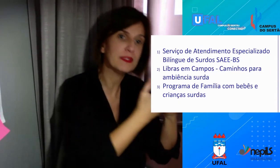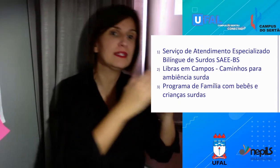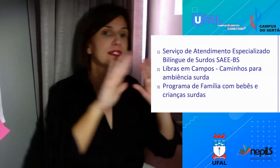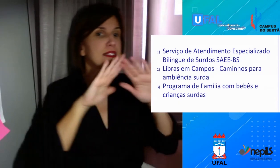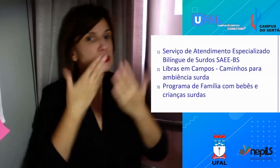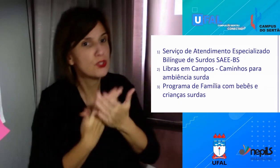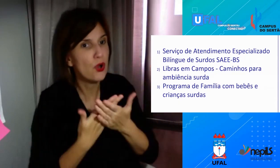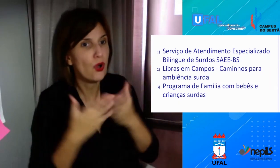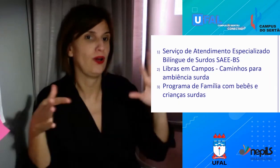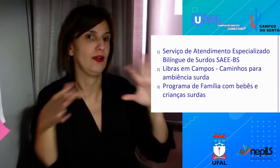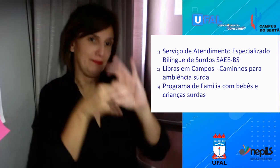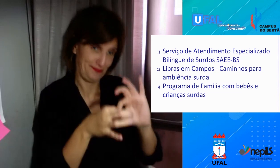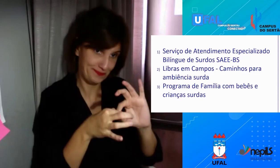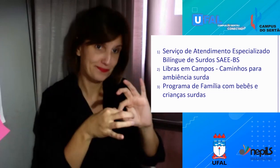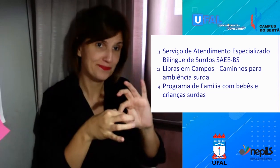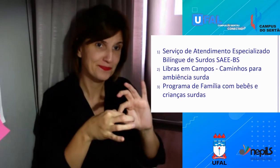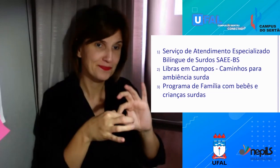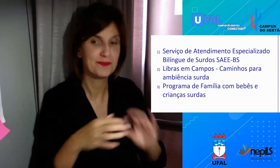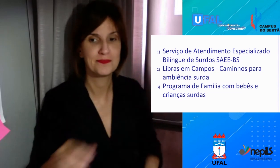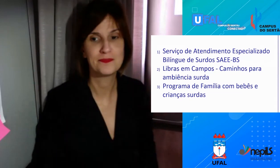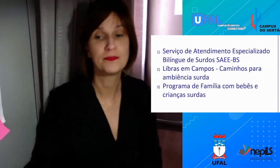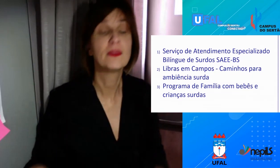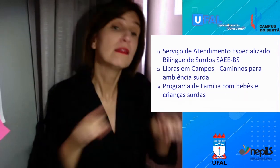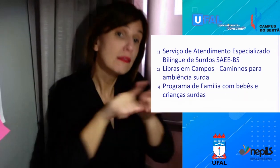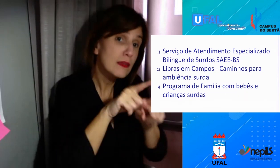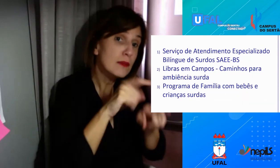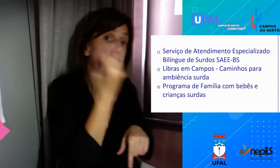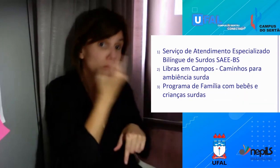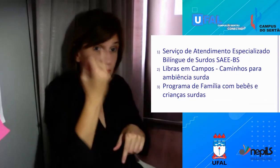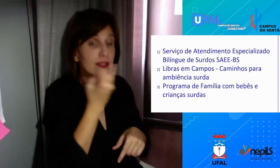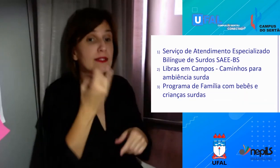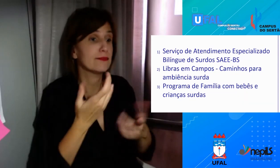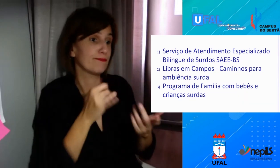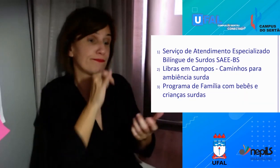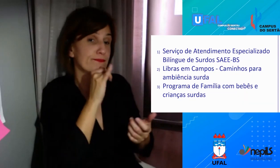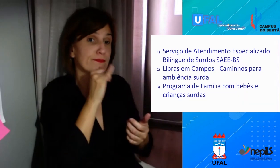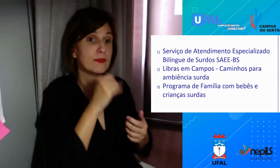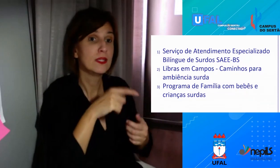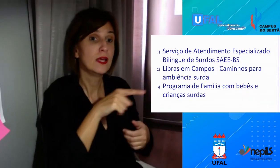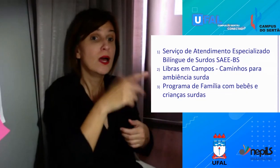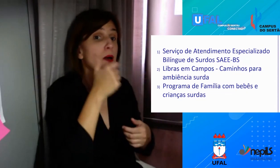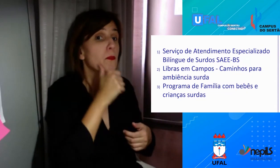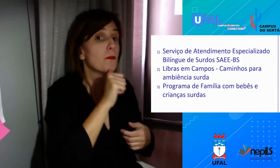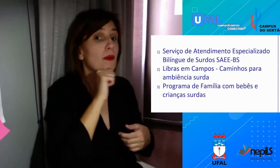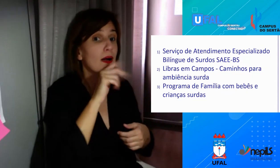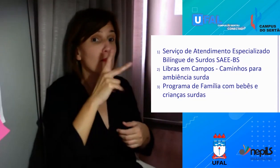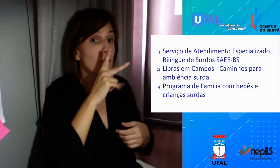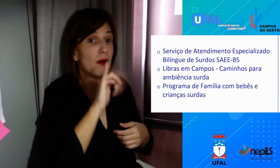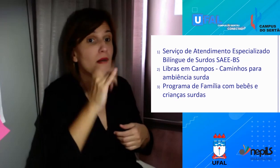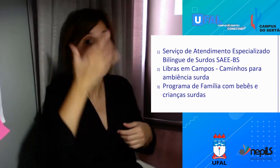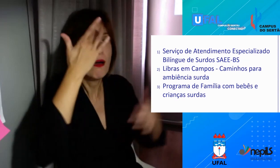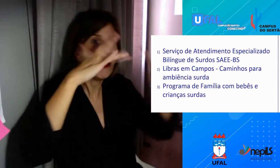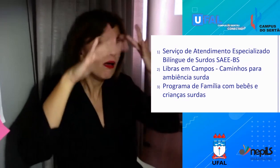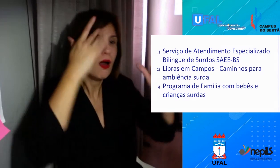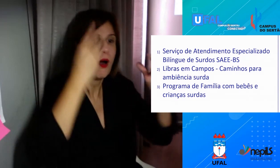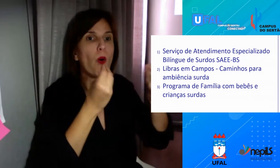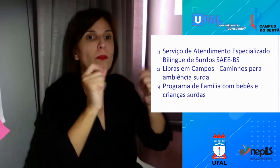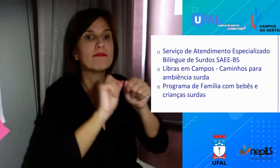infelizmente, essa responsabilidade não recai sobre a escola. Então, é importante que seja trabalhado